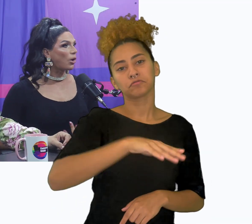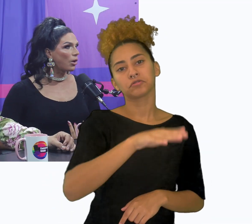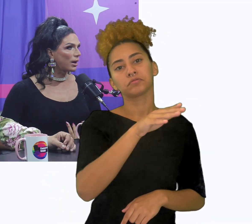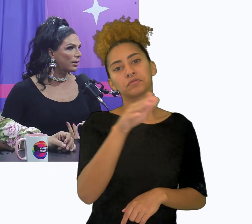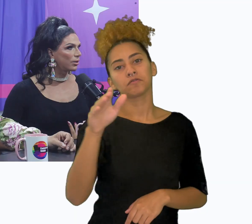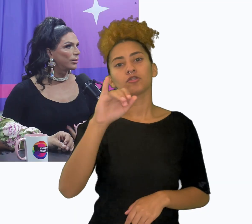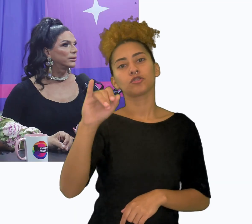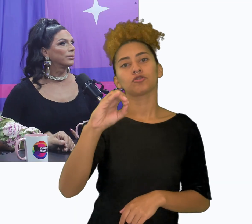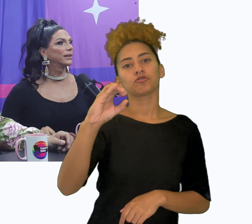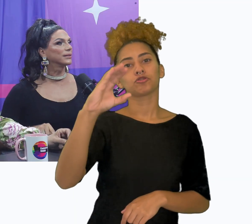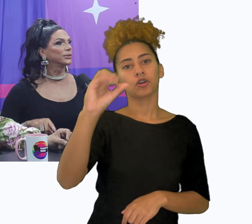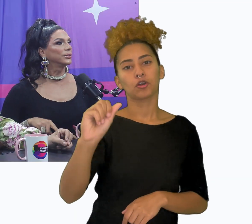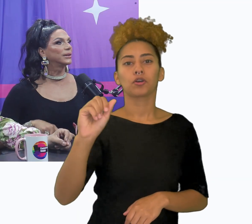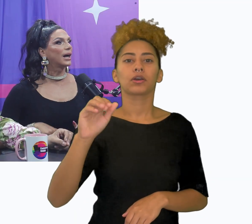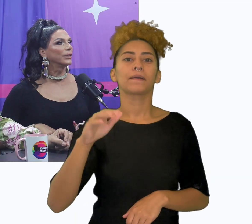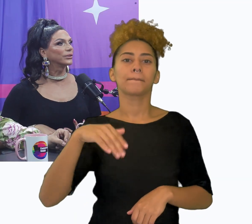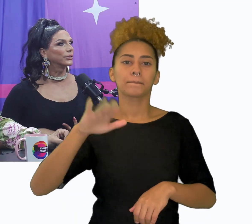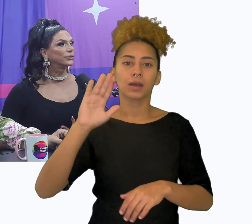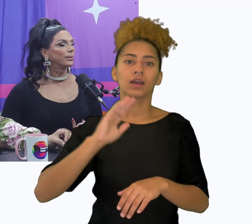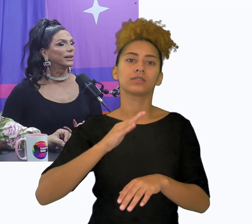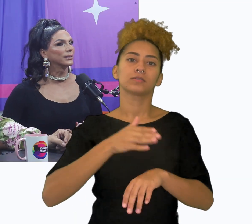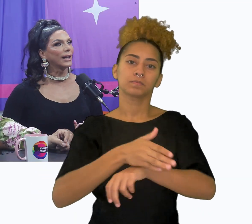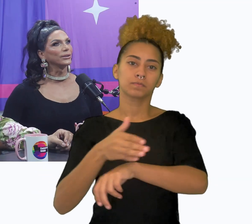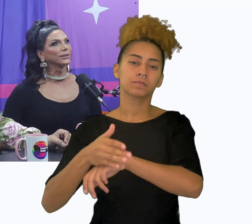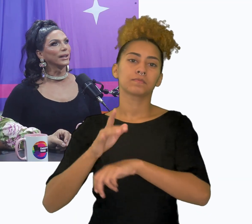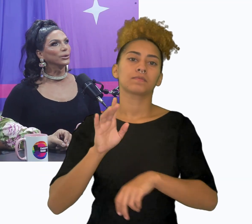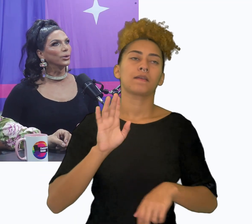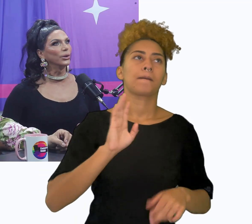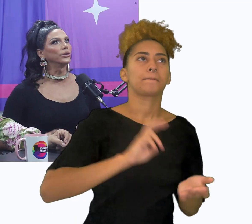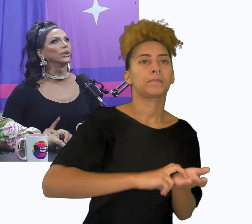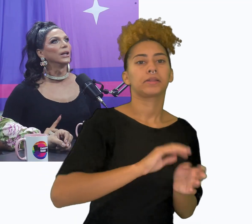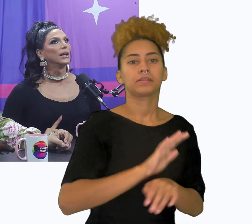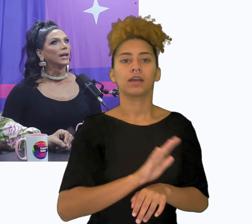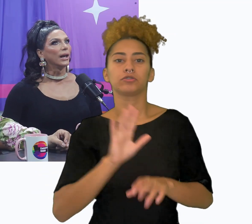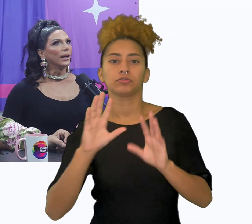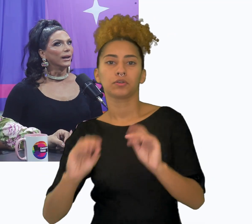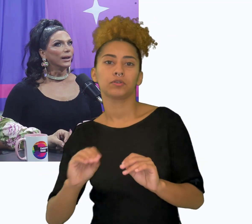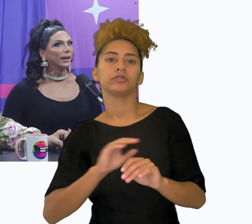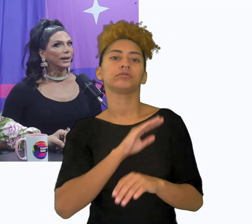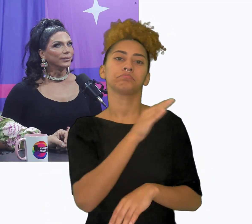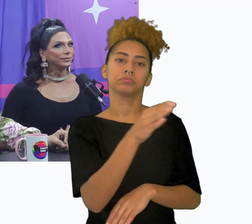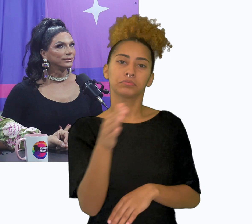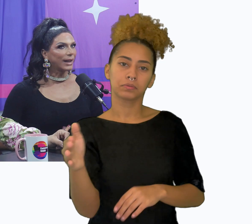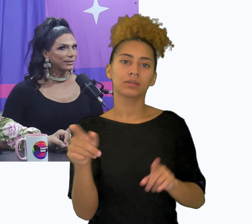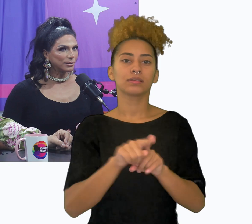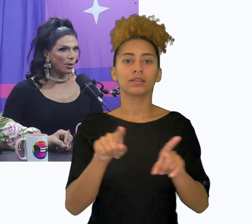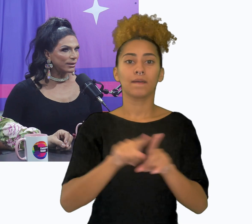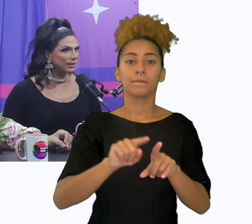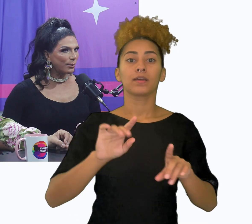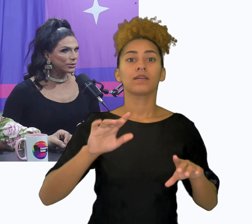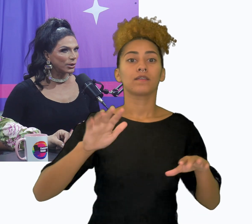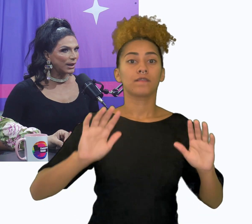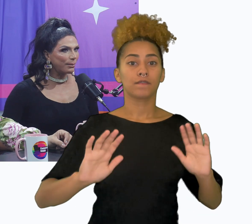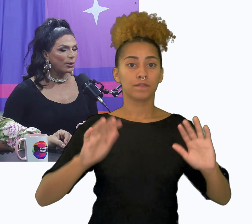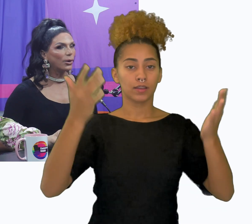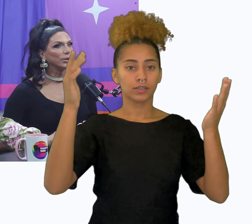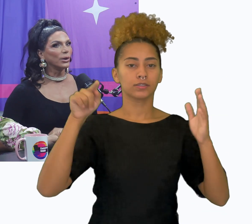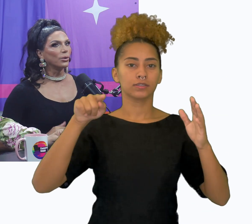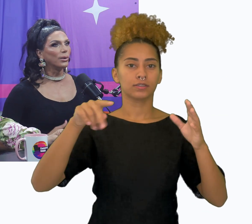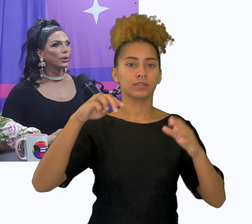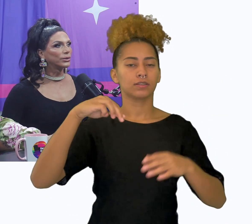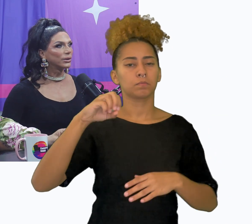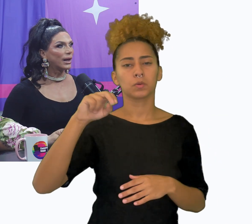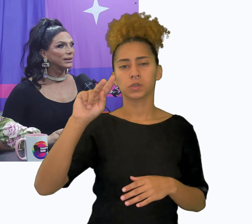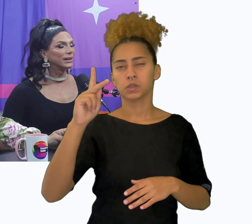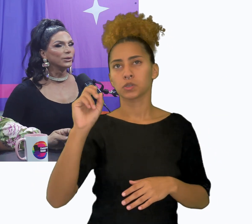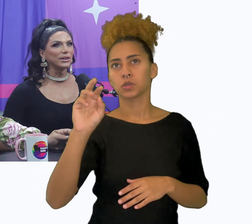o Joca com muito mais assiduidade, tanto de manhã, à tarde até à noite. Essas boates da Monsenhor Tabosa,